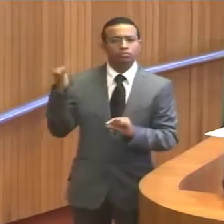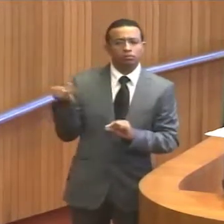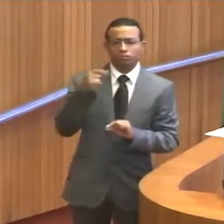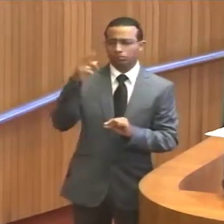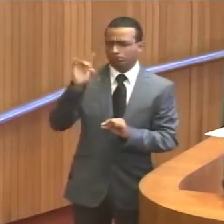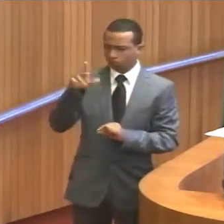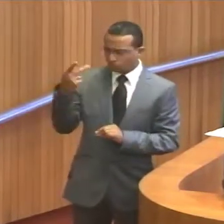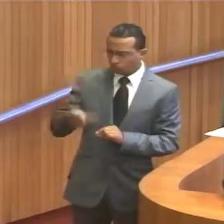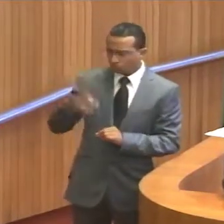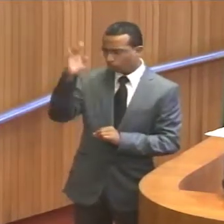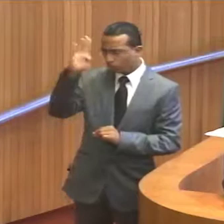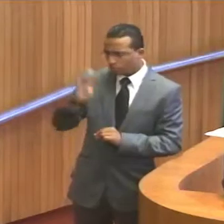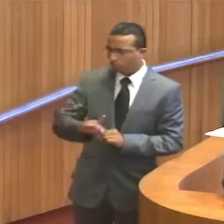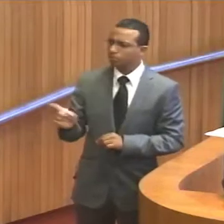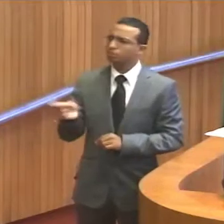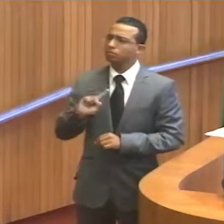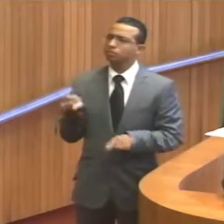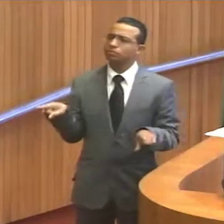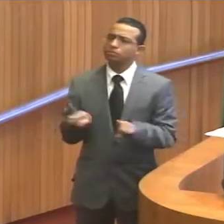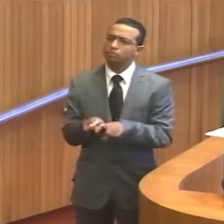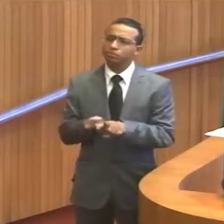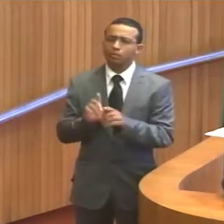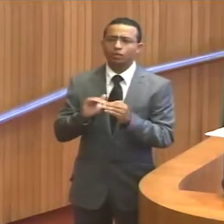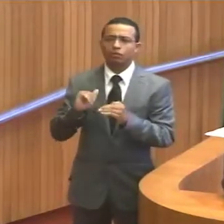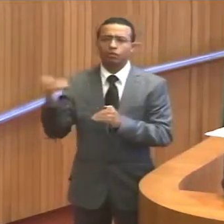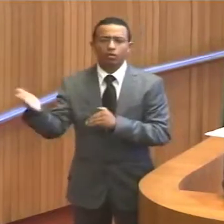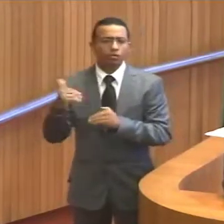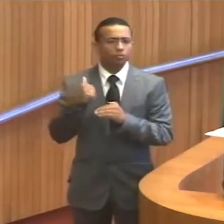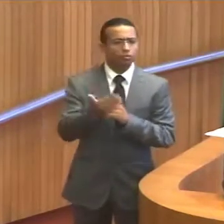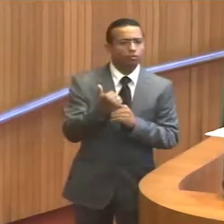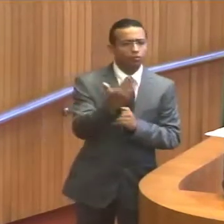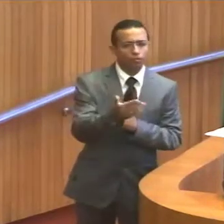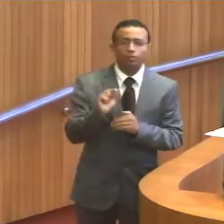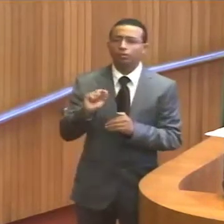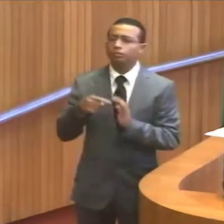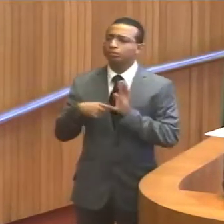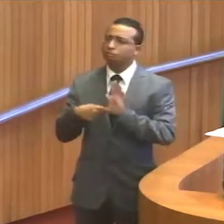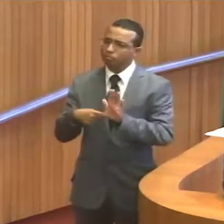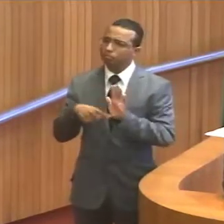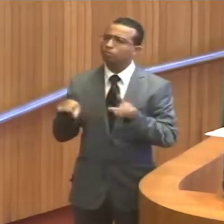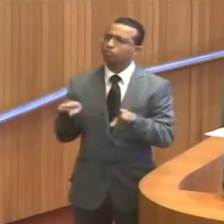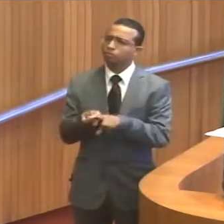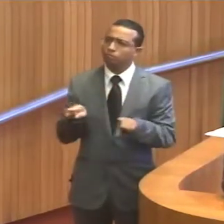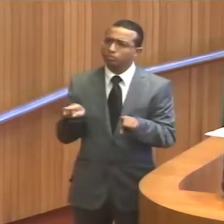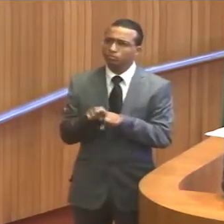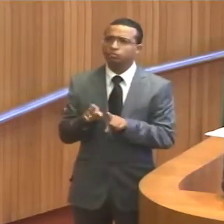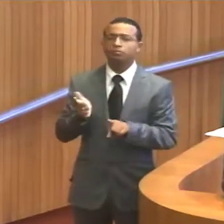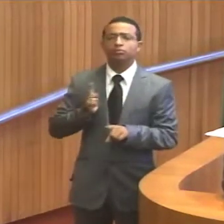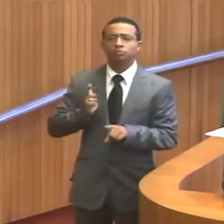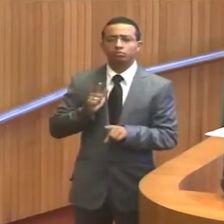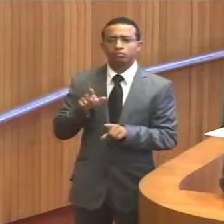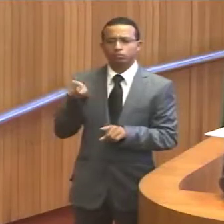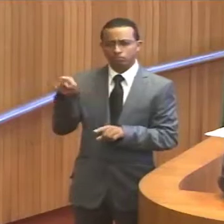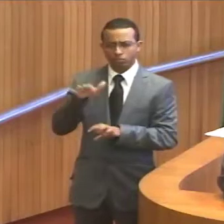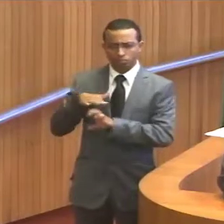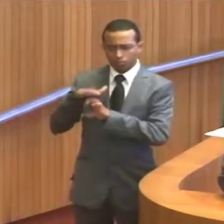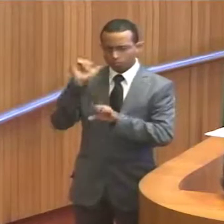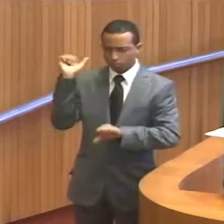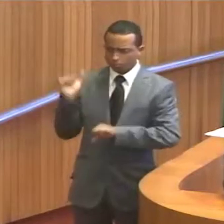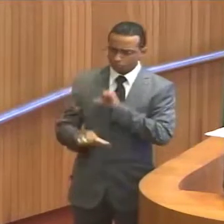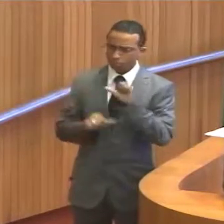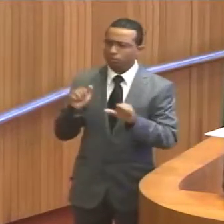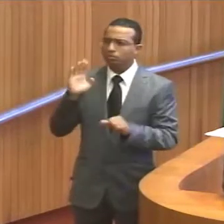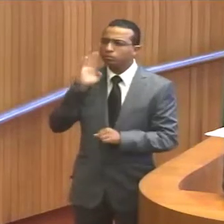no Brasil, como um destaque fora dele. E mostrar ainda que foi uma empresa que mudou, principalmente na questão